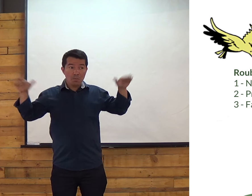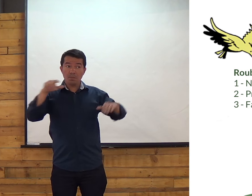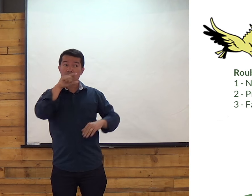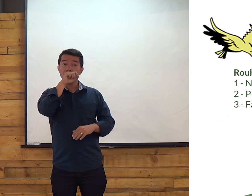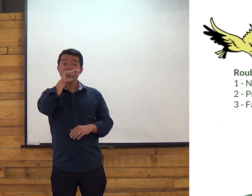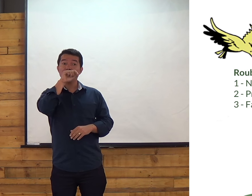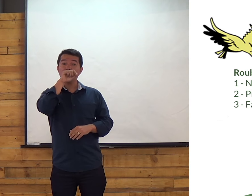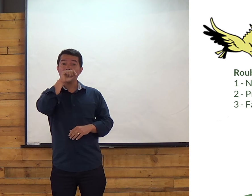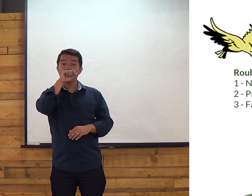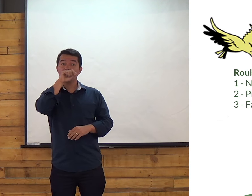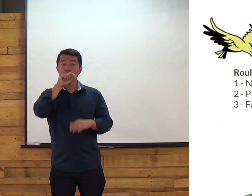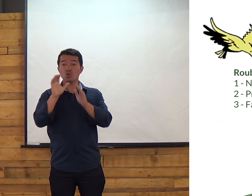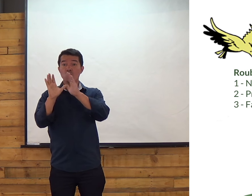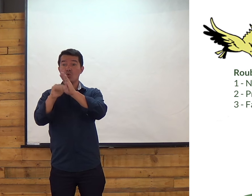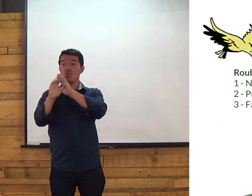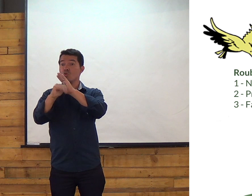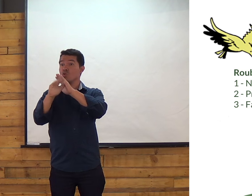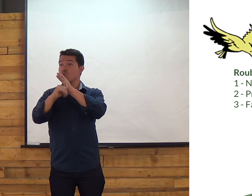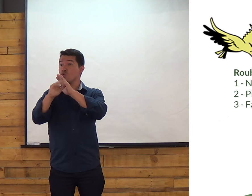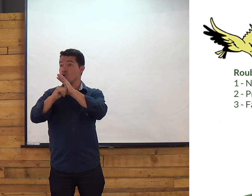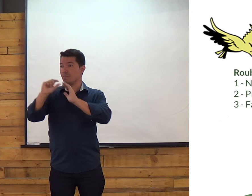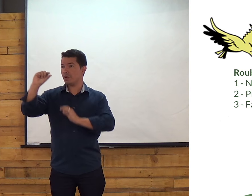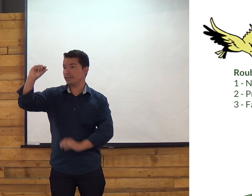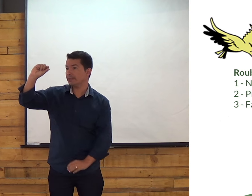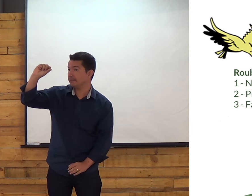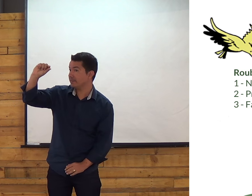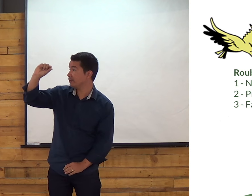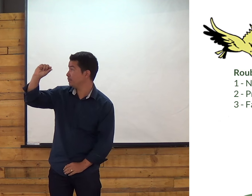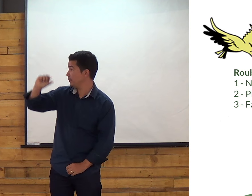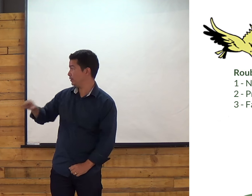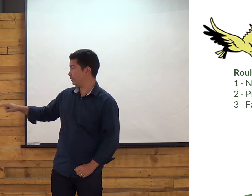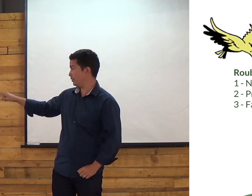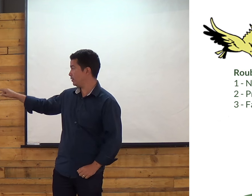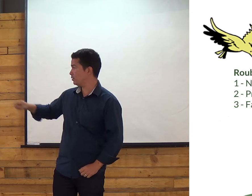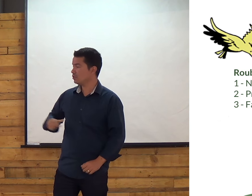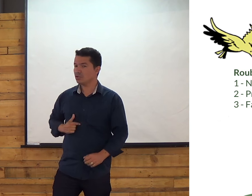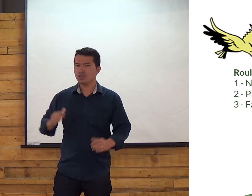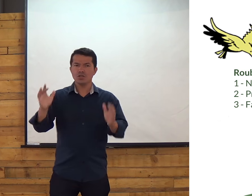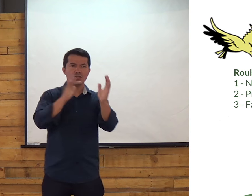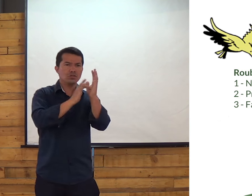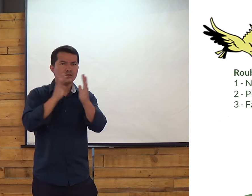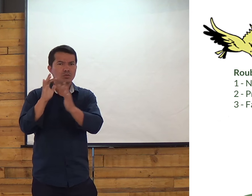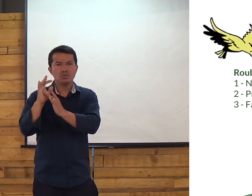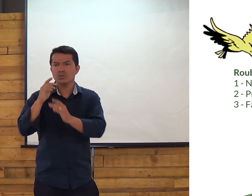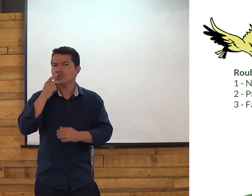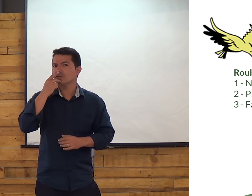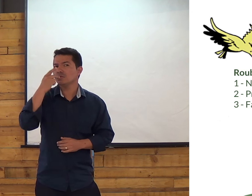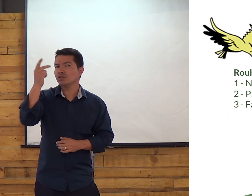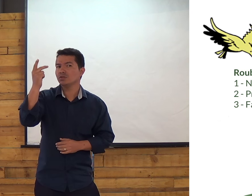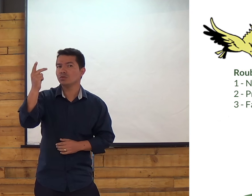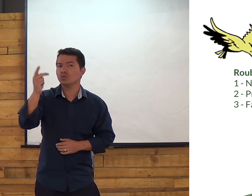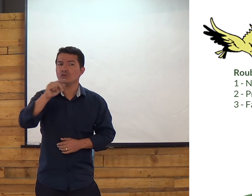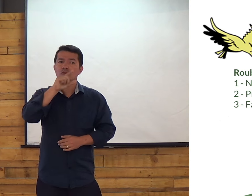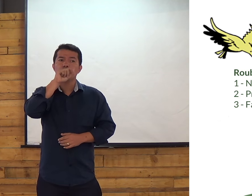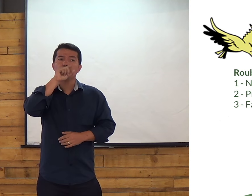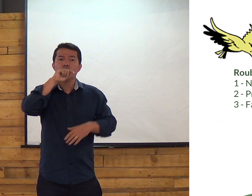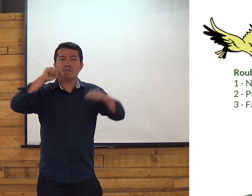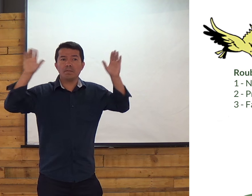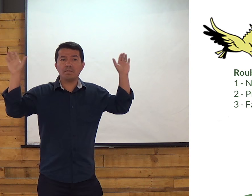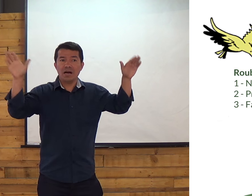o pássaro, ele rouba a semente. Então Jesus, ele está falando